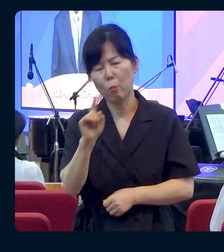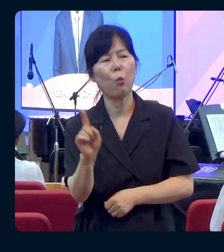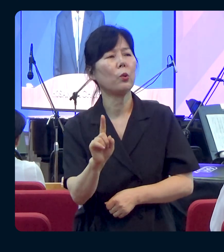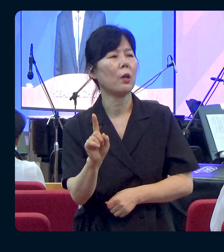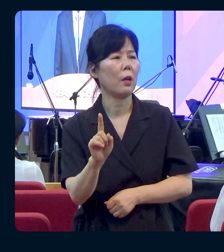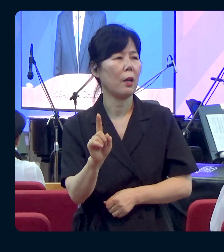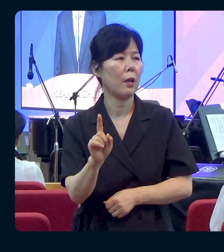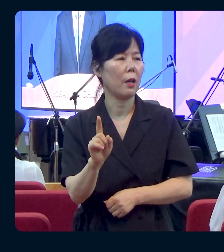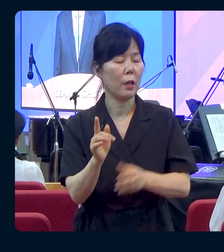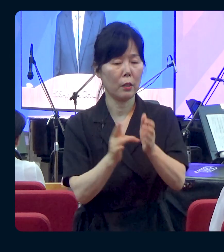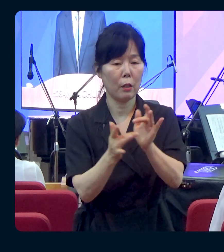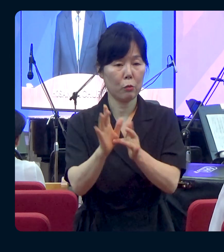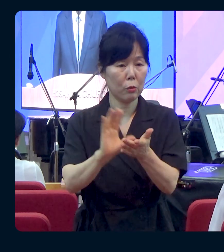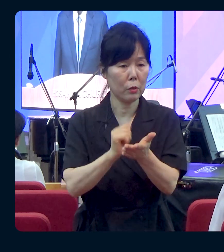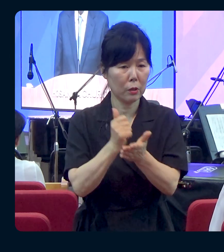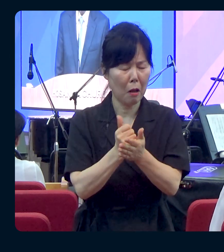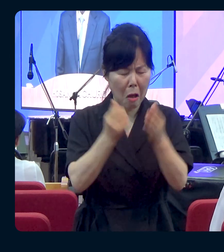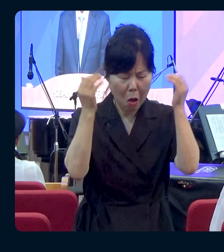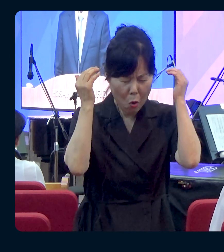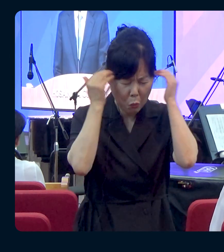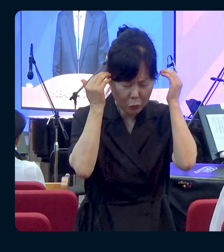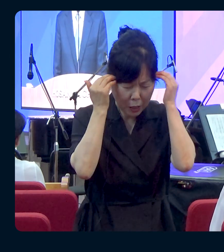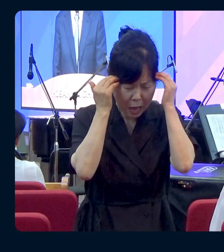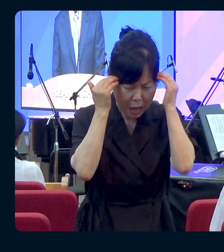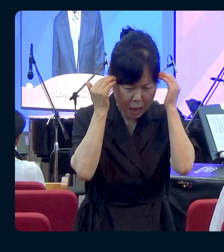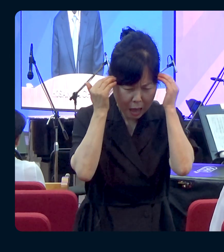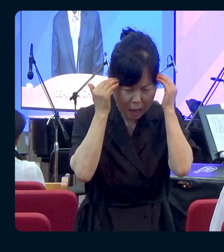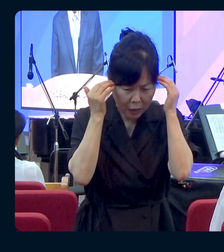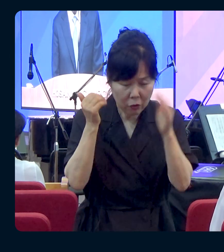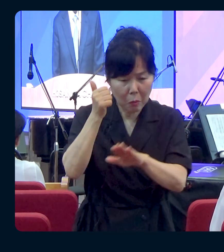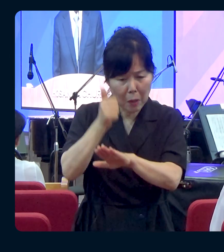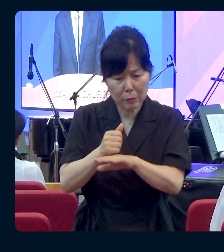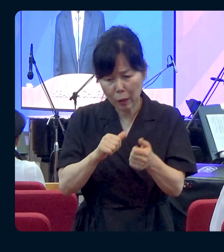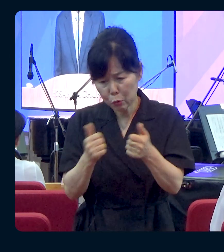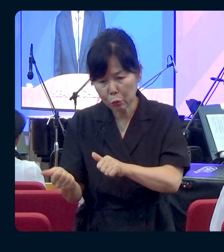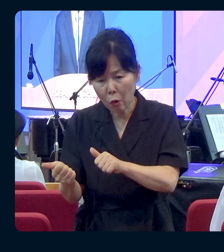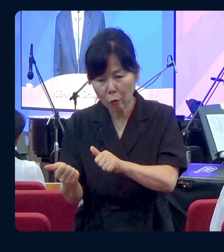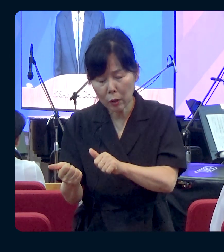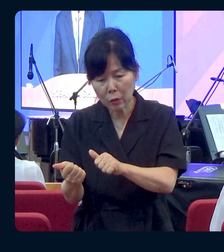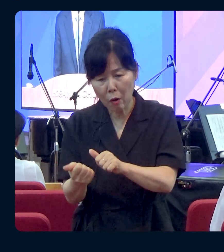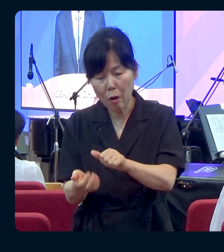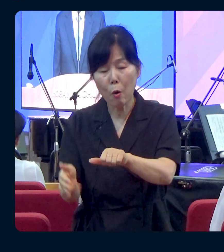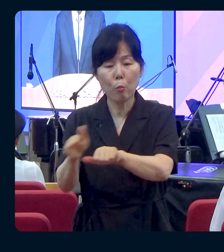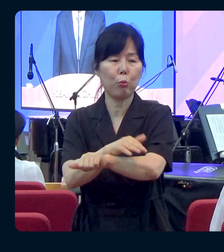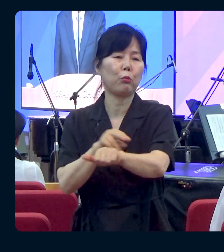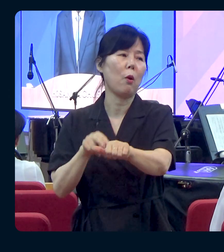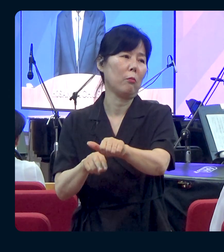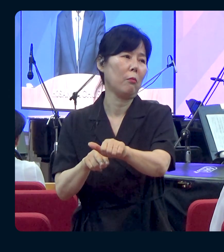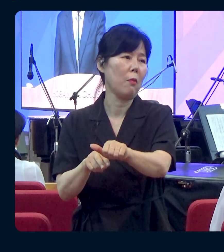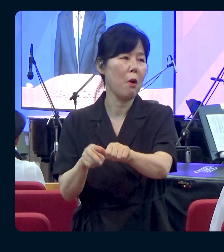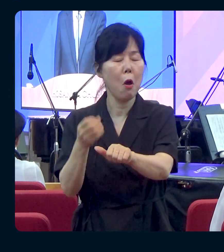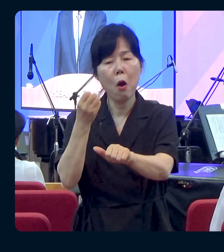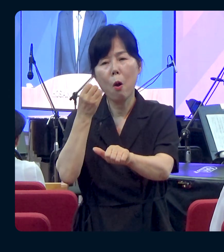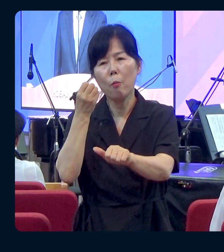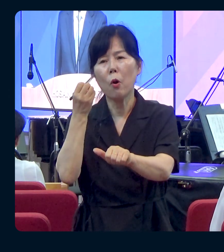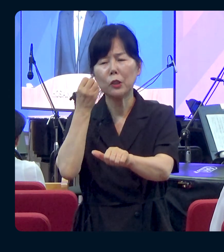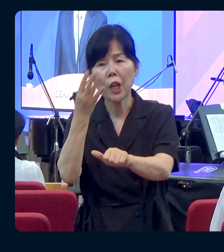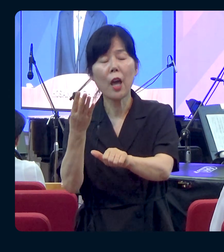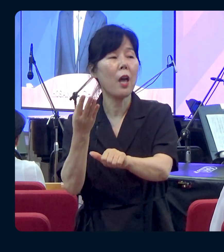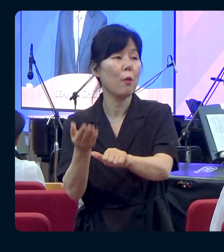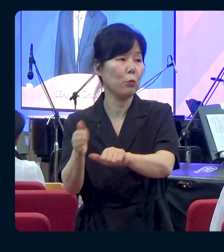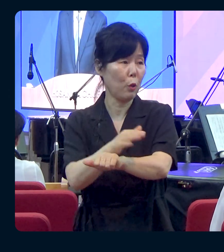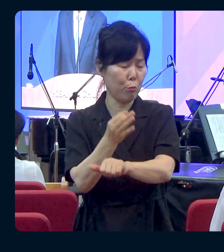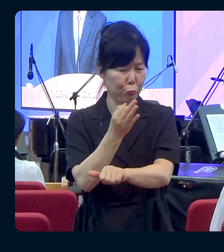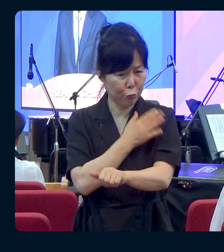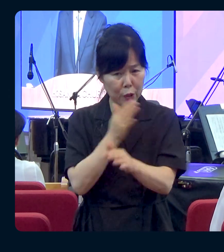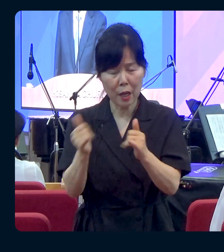예수 그리스도께서 그렇게 고생을 하시더니 그래도 마지막에 죽어서 묘실하는 좋은